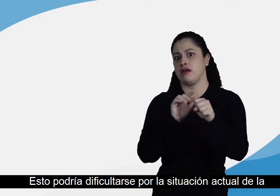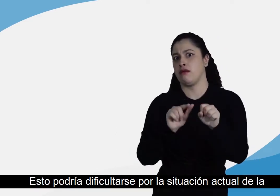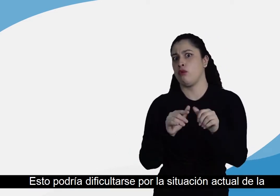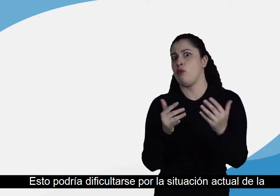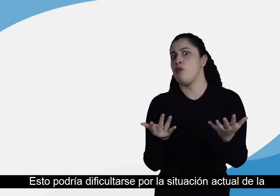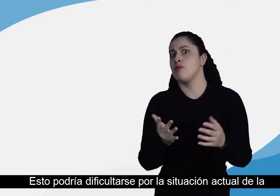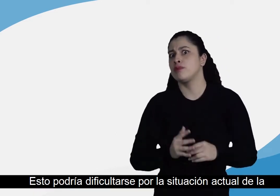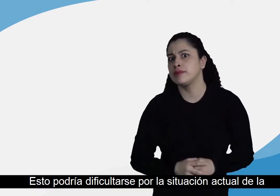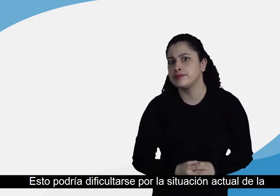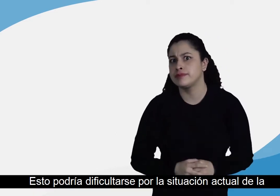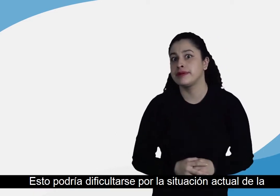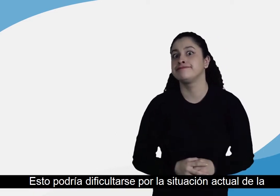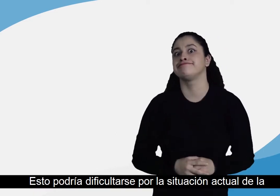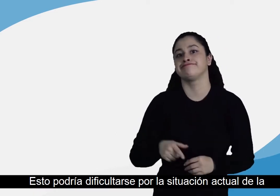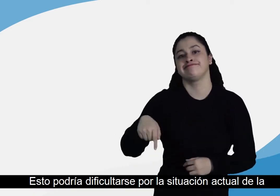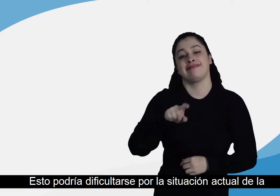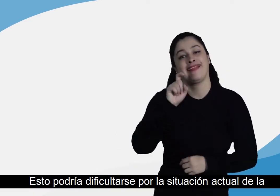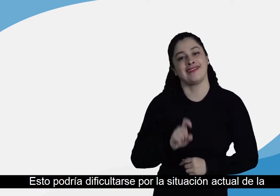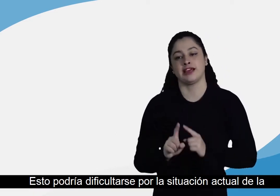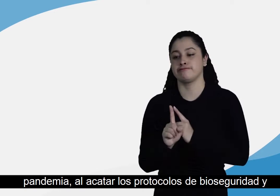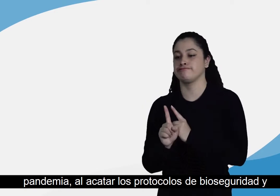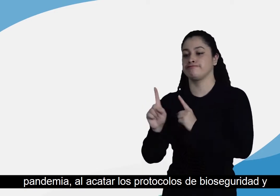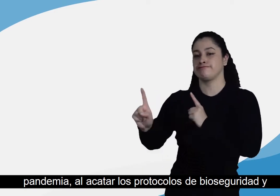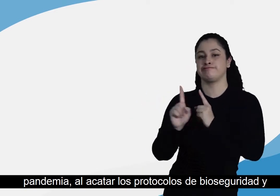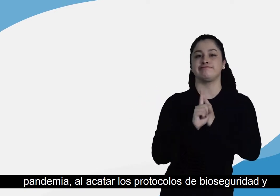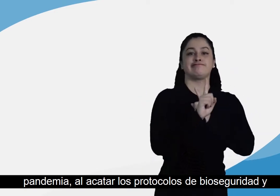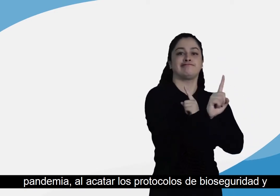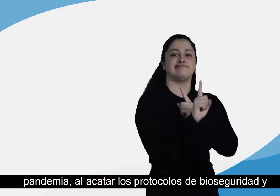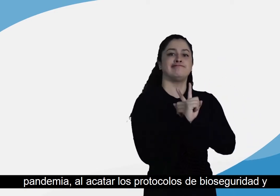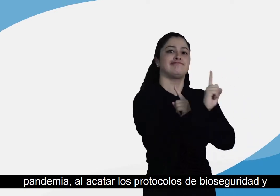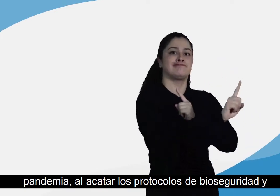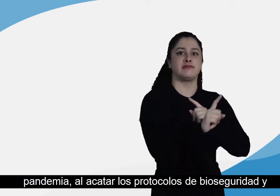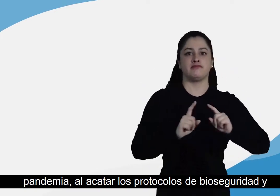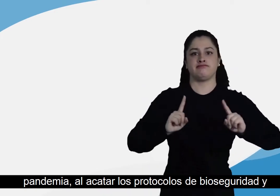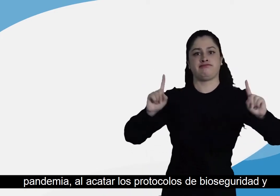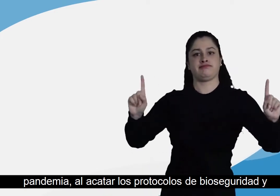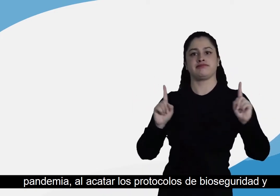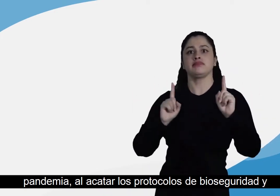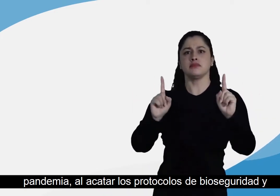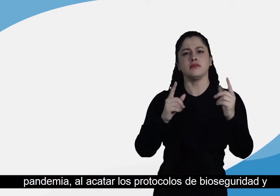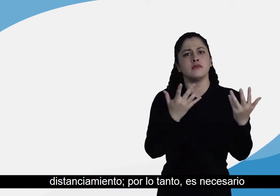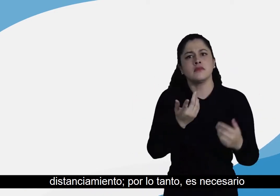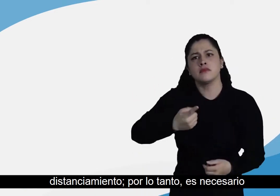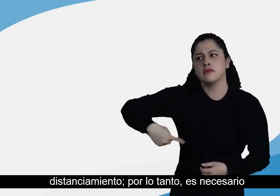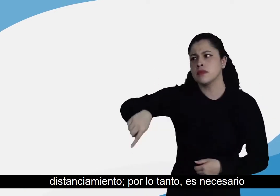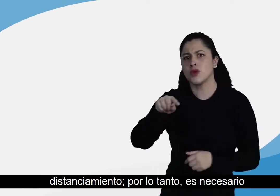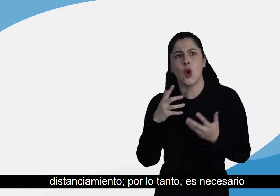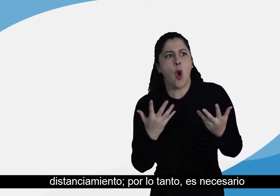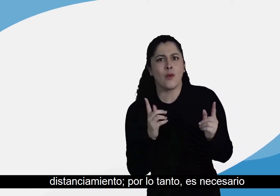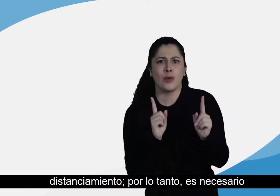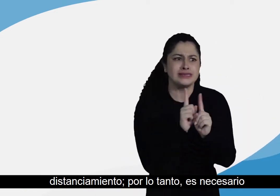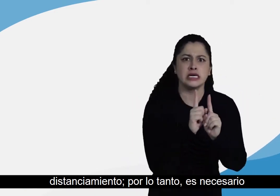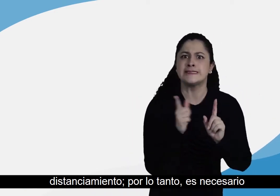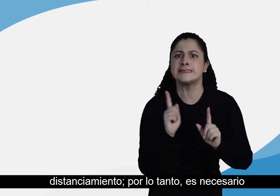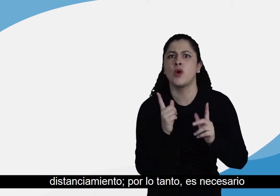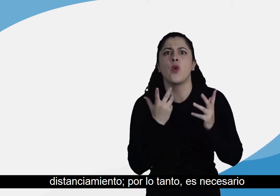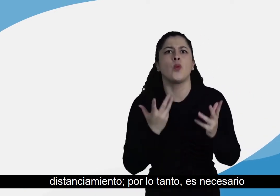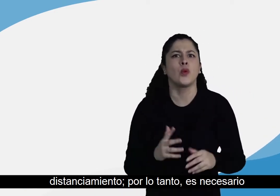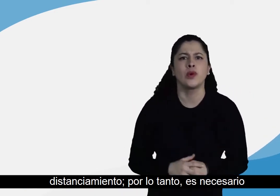podría dificultarse por la situación actual de la pandemia al acatar los protocolos de bioseguridad y distanciamiento. Por lo